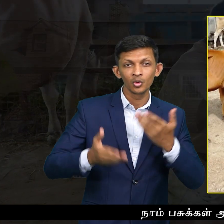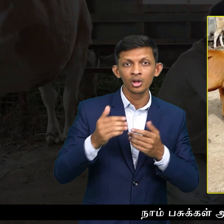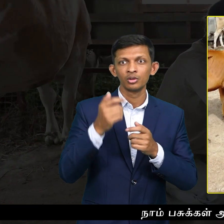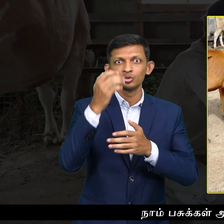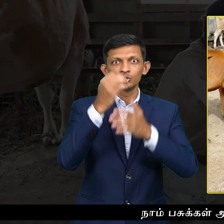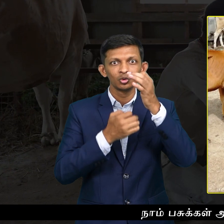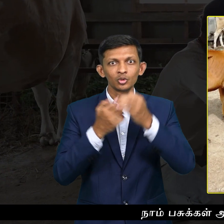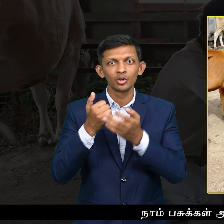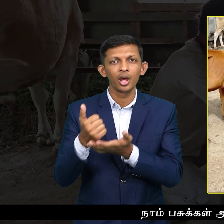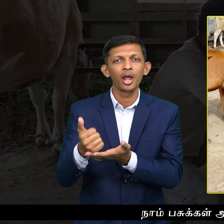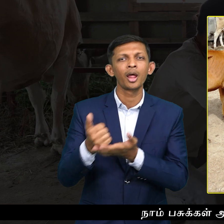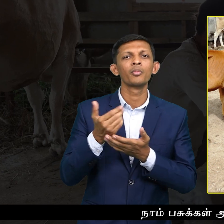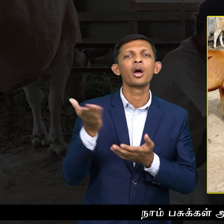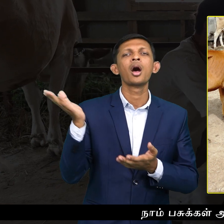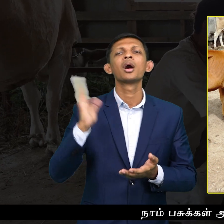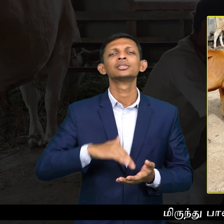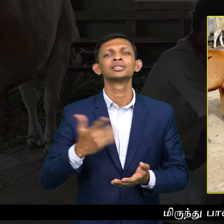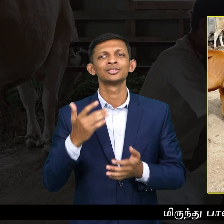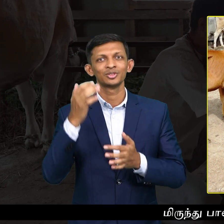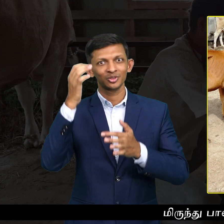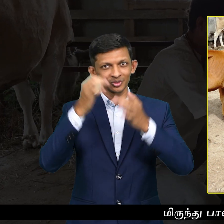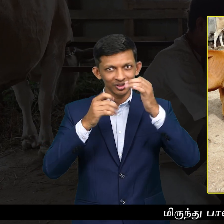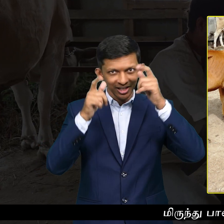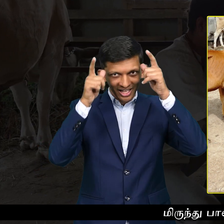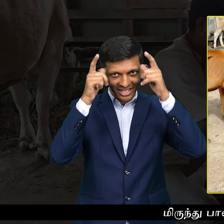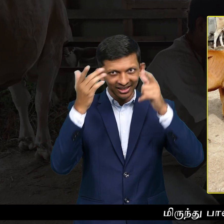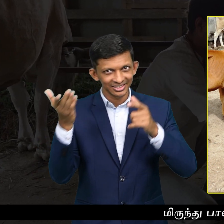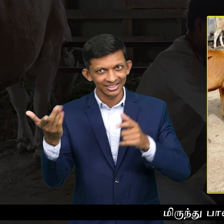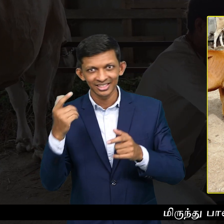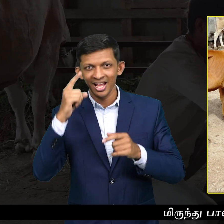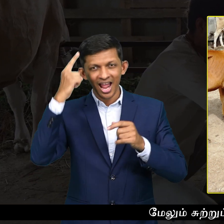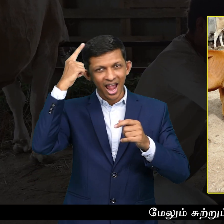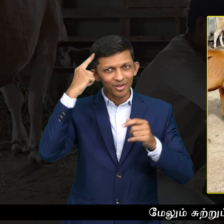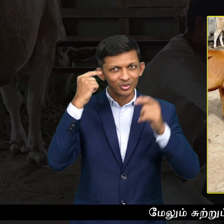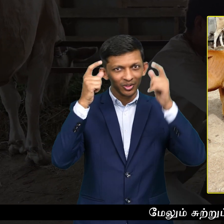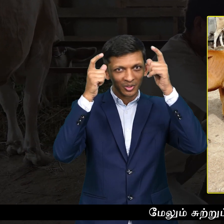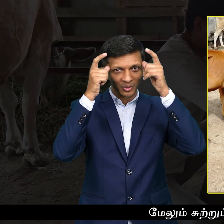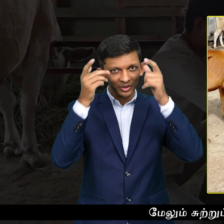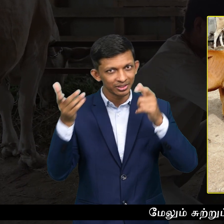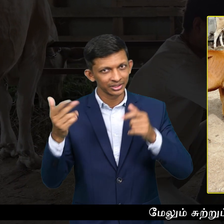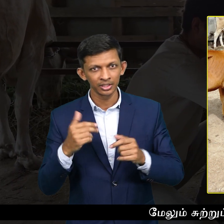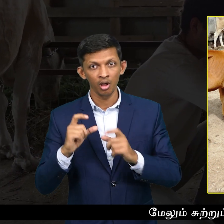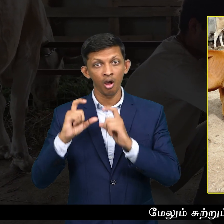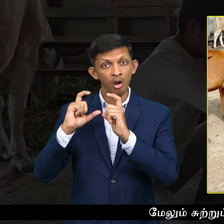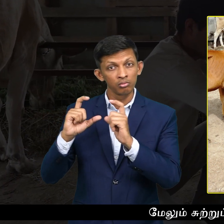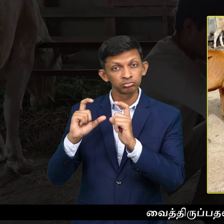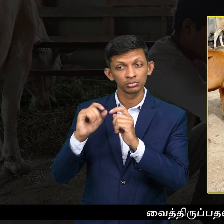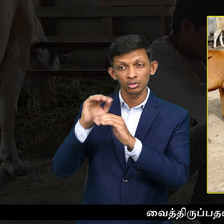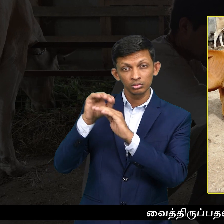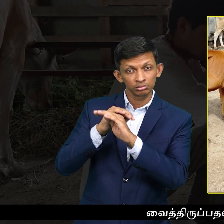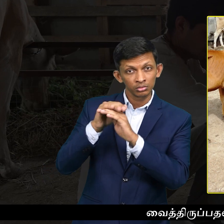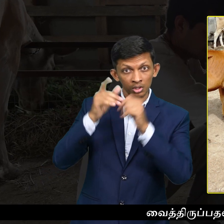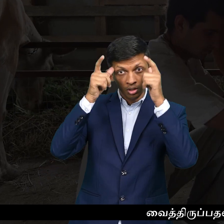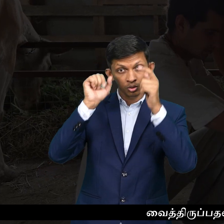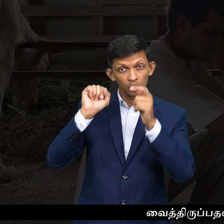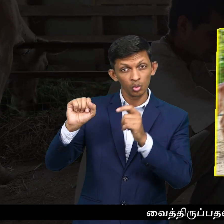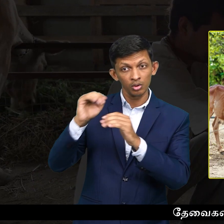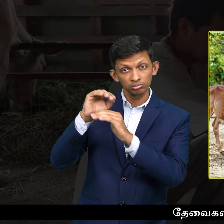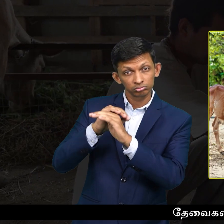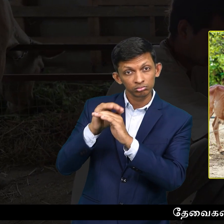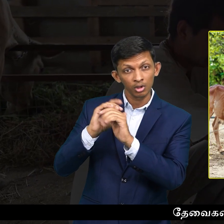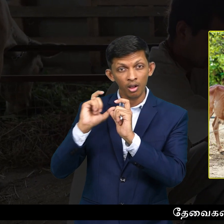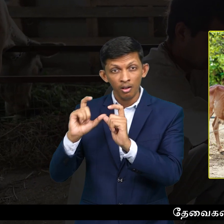நாம் பசுக்கள் அல்லது எருமைகளிடமிருந்து பால் பெறுகிறோம். மேலும் சுற்றுப்புறத்தை சுத்தமாக வைத்திருப்பதன்